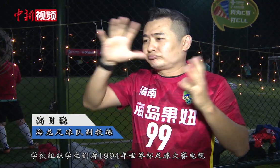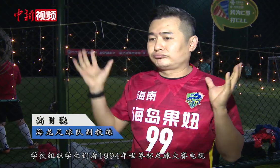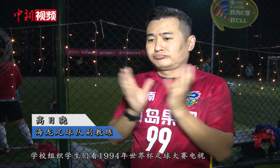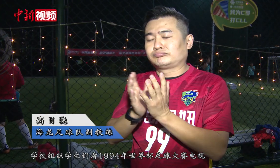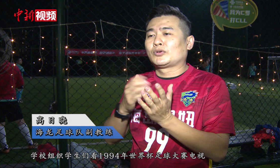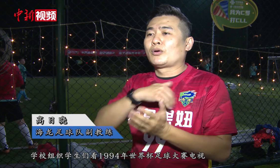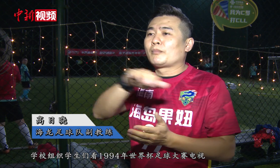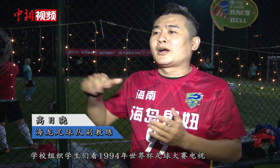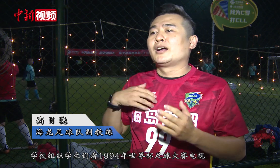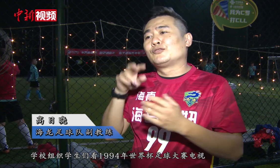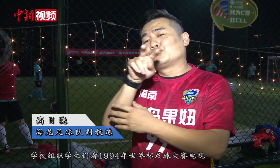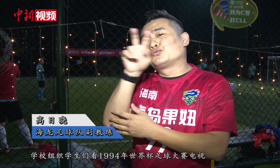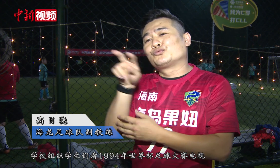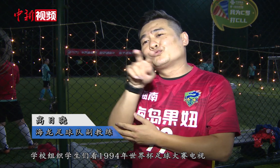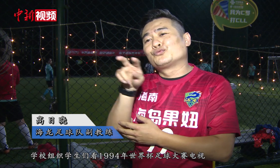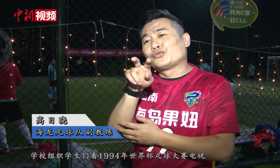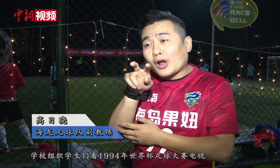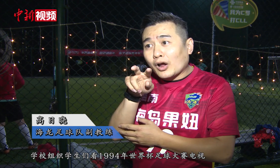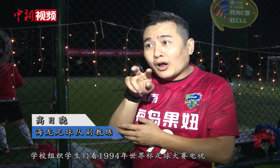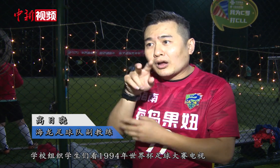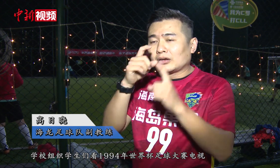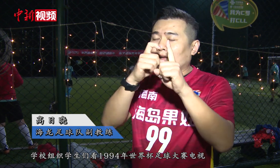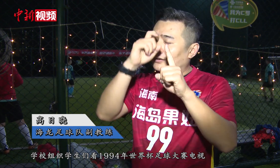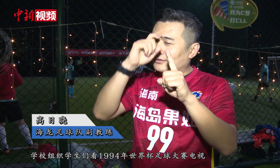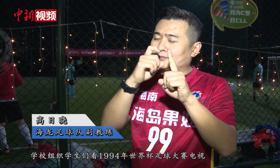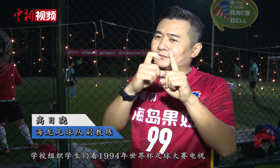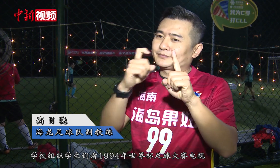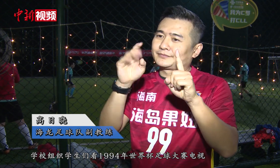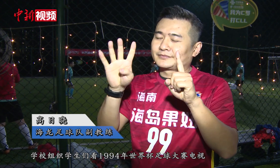看1994年世界杯足球大赛电视，